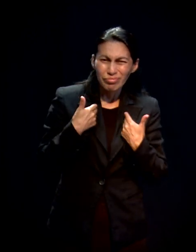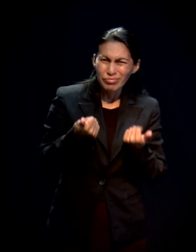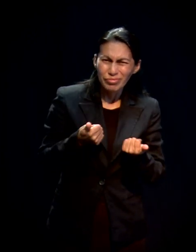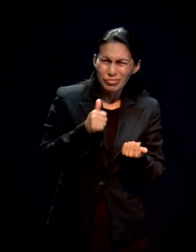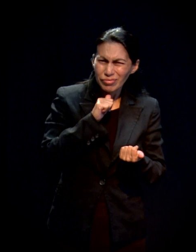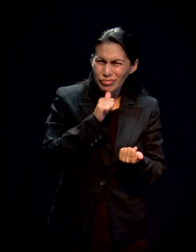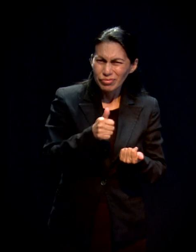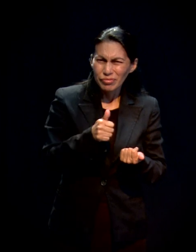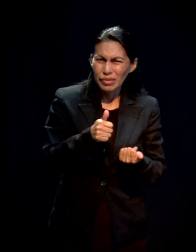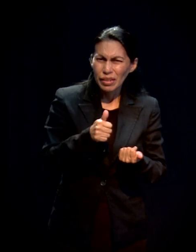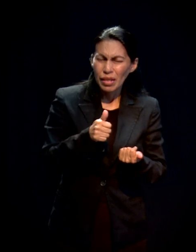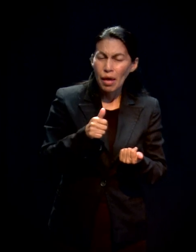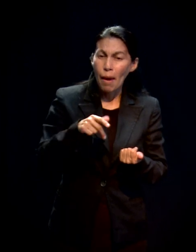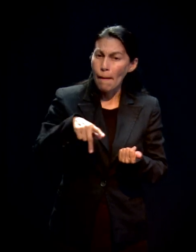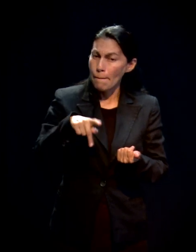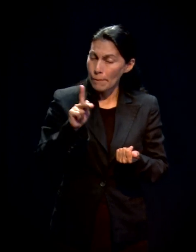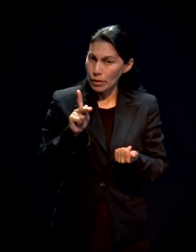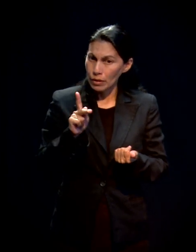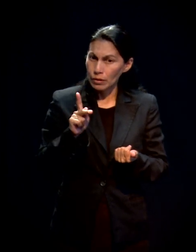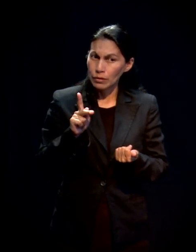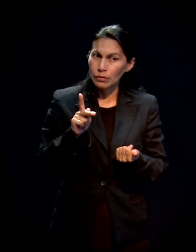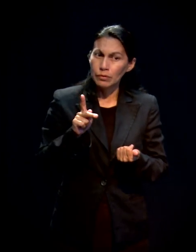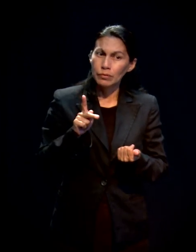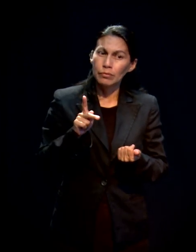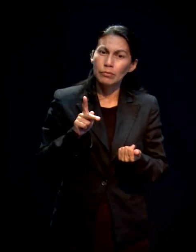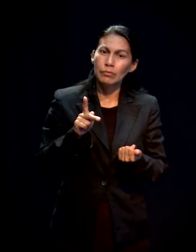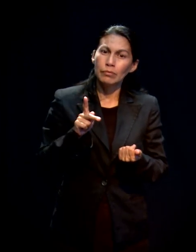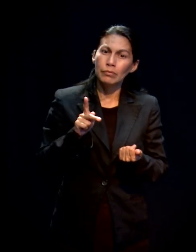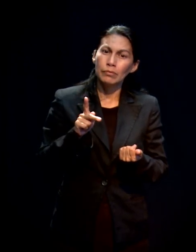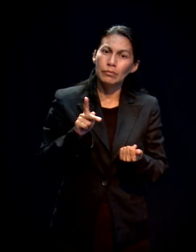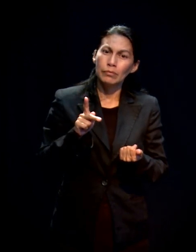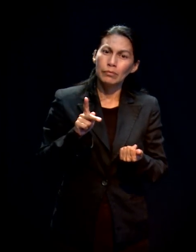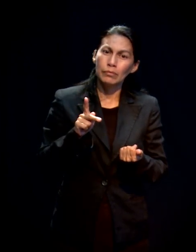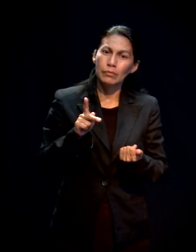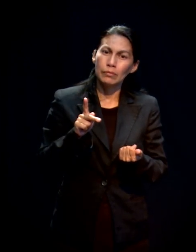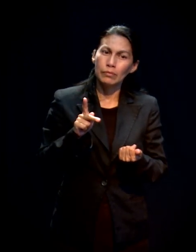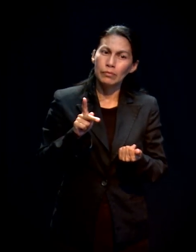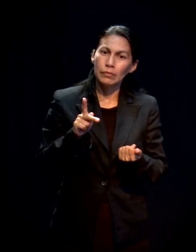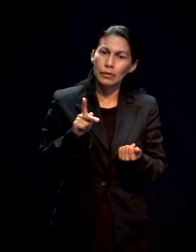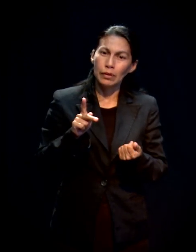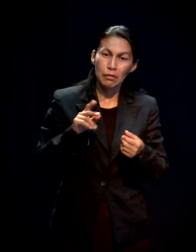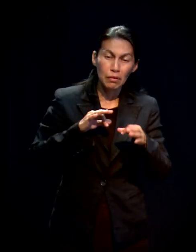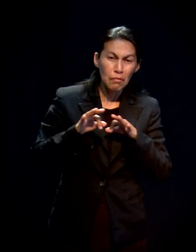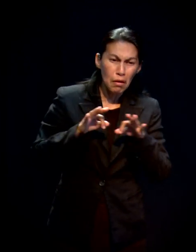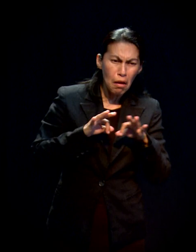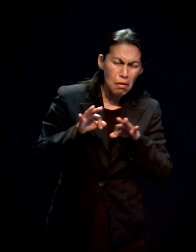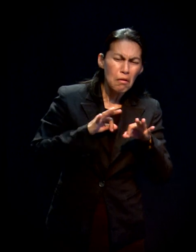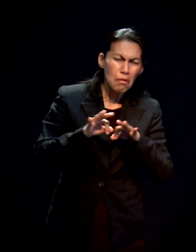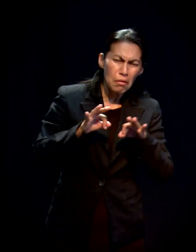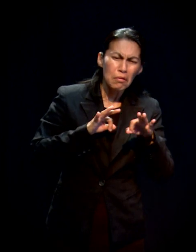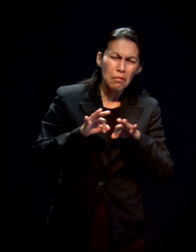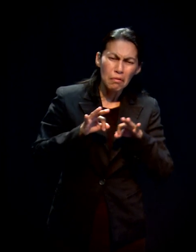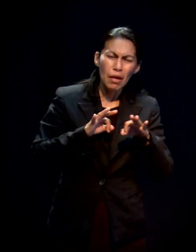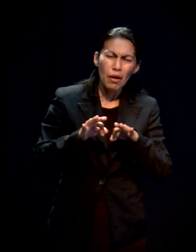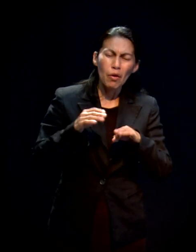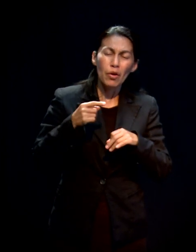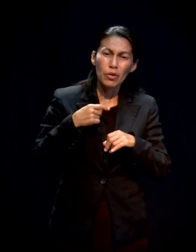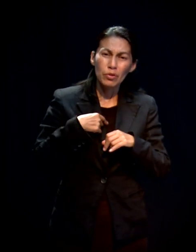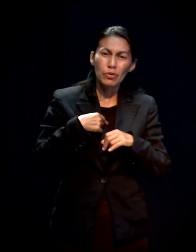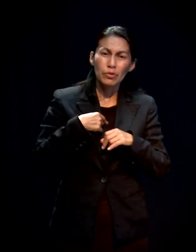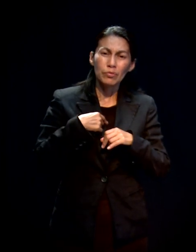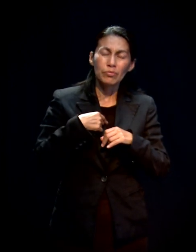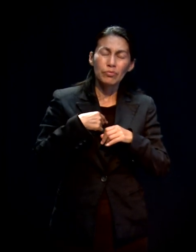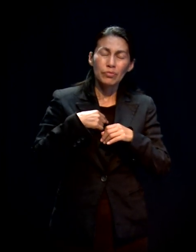no lo comprendía pero ese en el transcurso del trabajo éste ese año yo esté pude